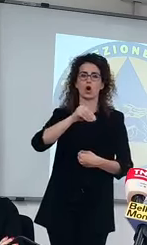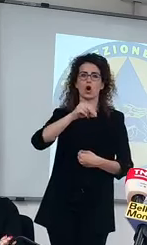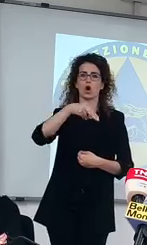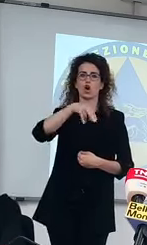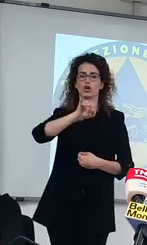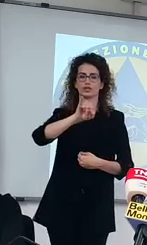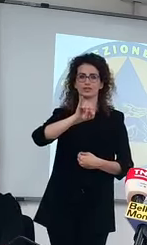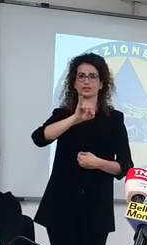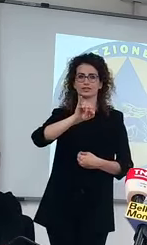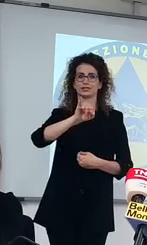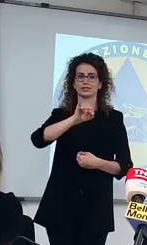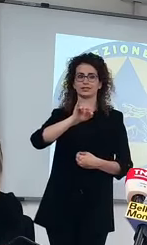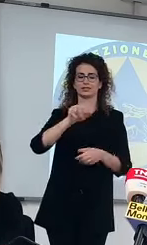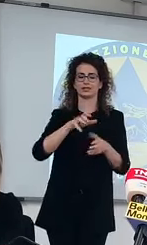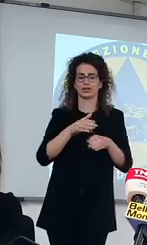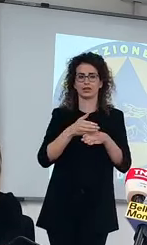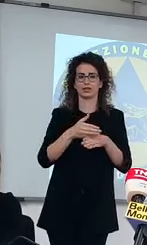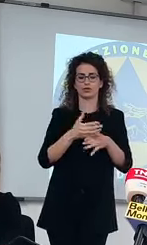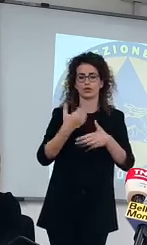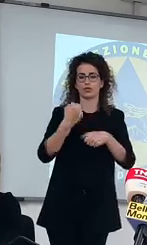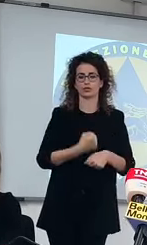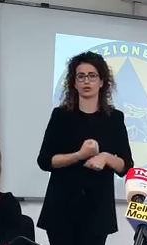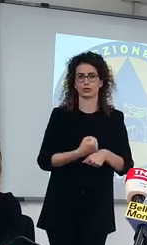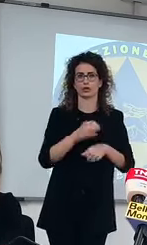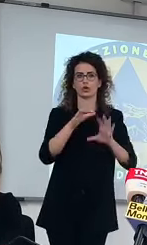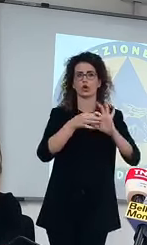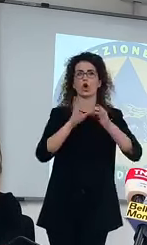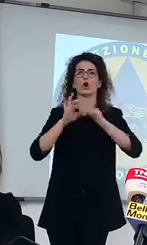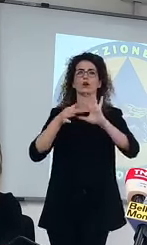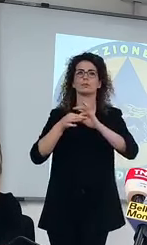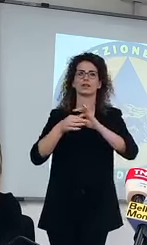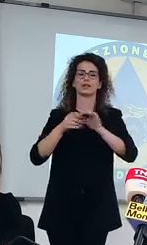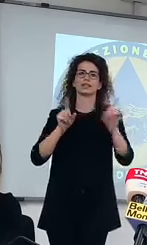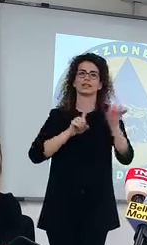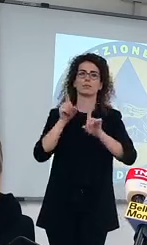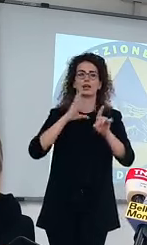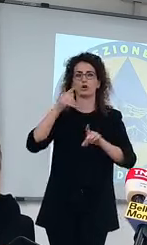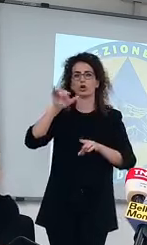fondatori di Milano Cortina.